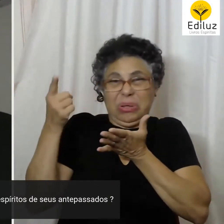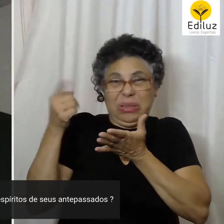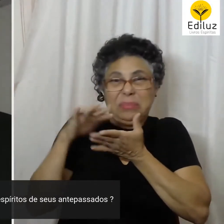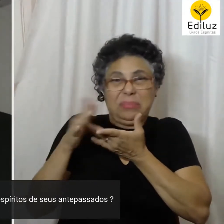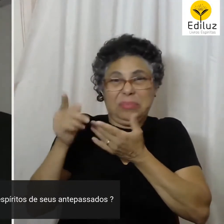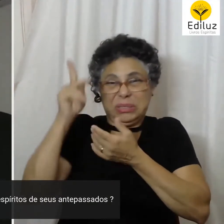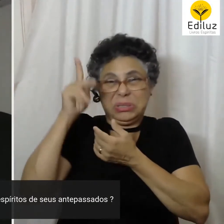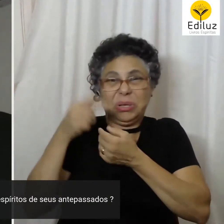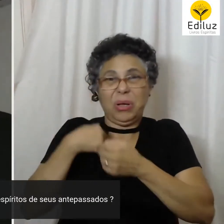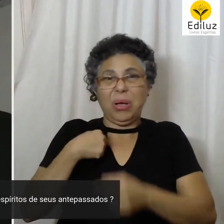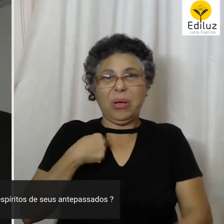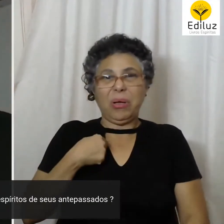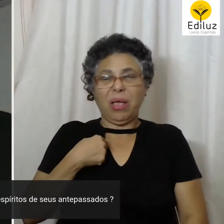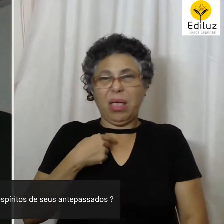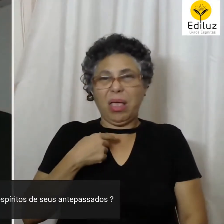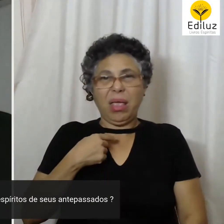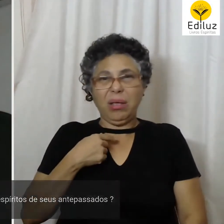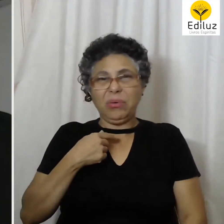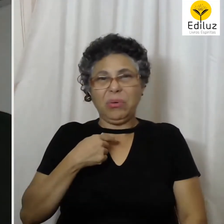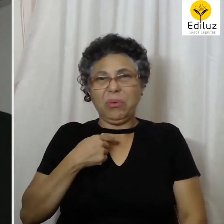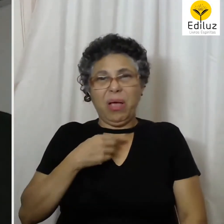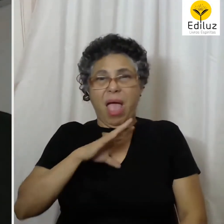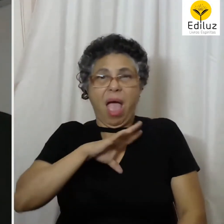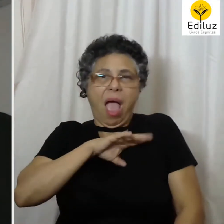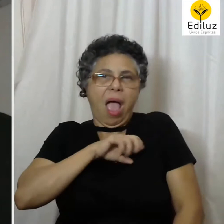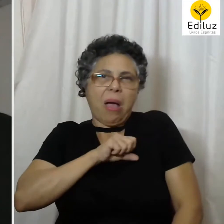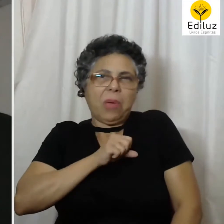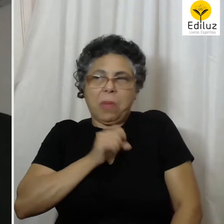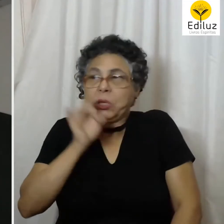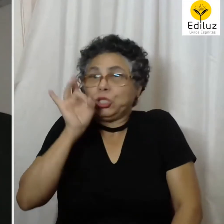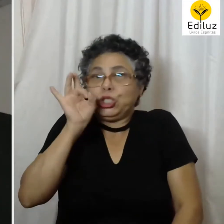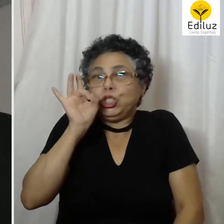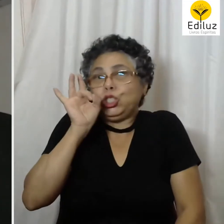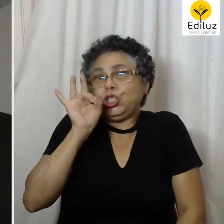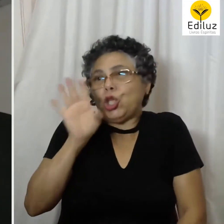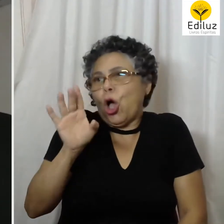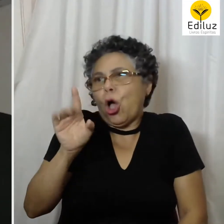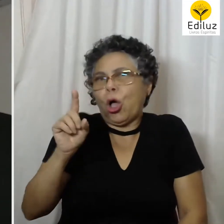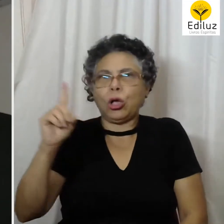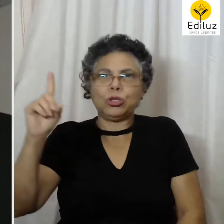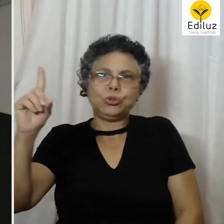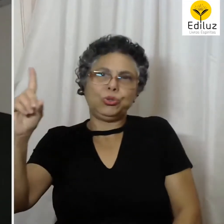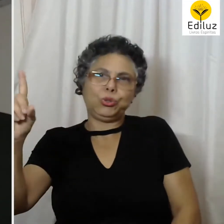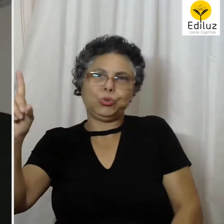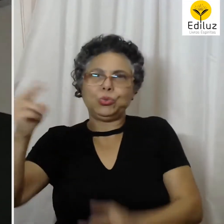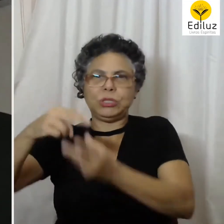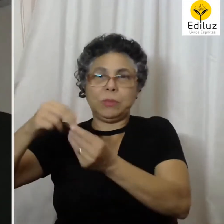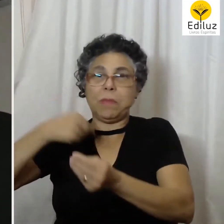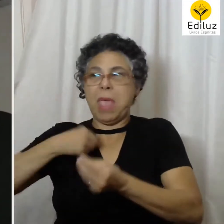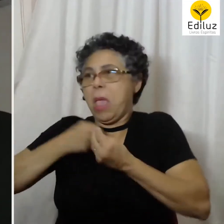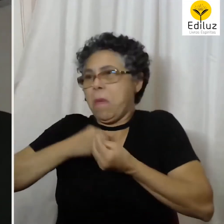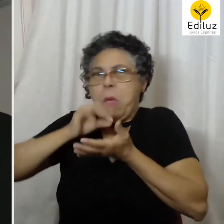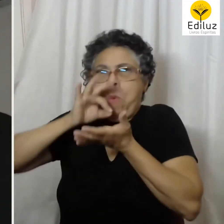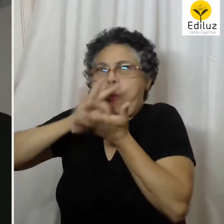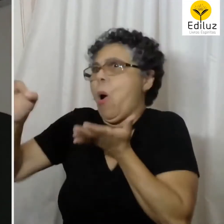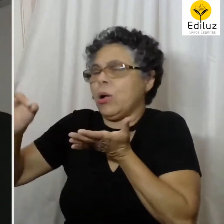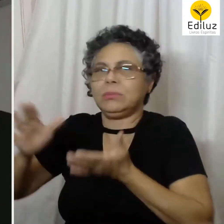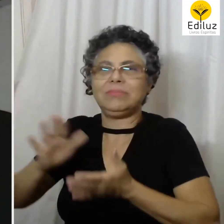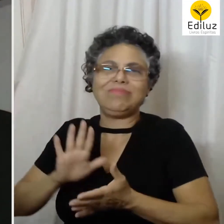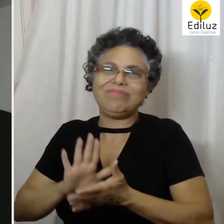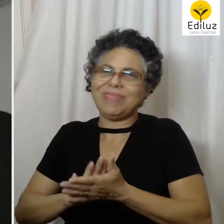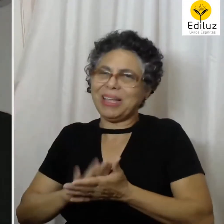estou sendo um desafeto só daquele ao qual eu levo o meu ódio, mas também de todos